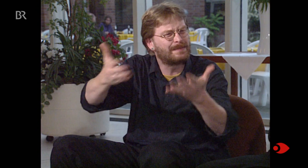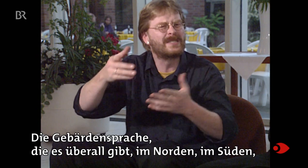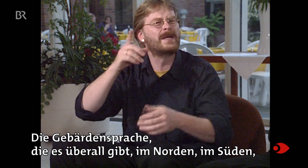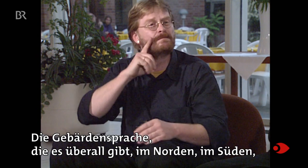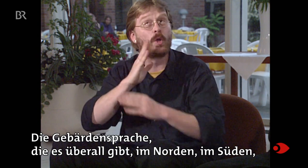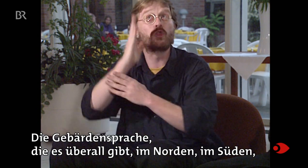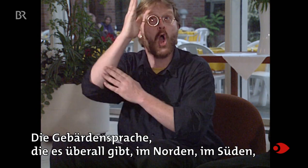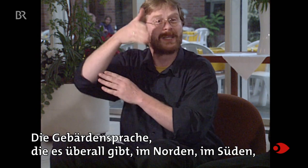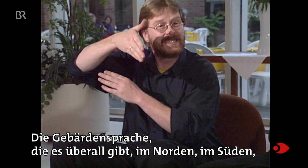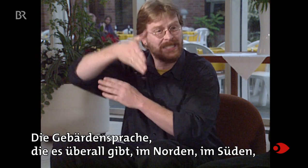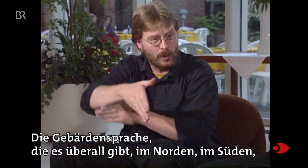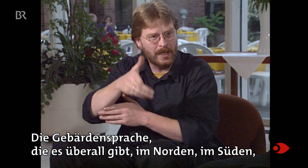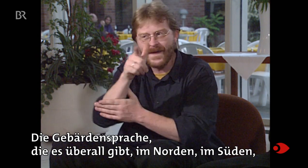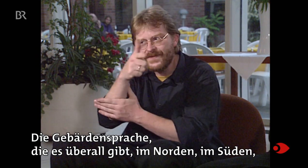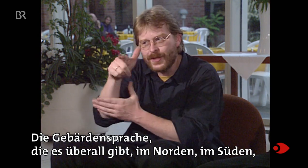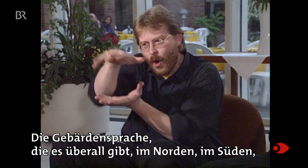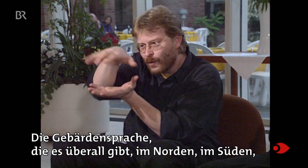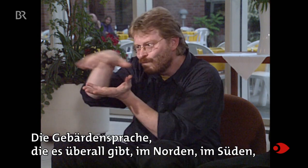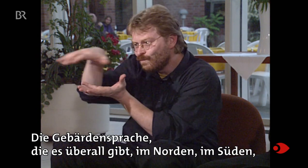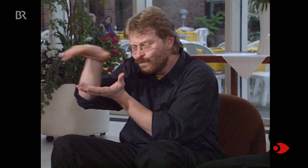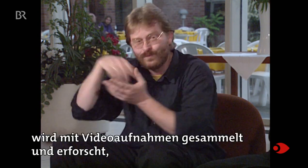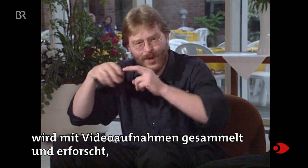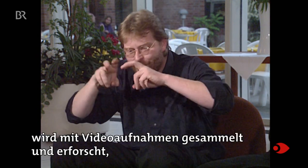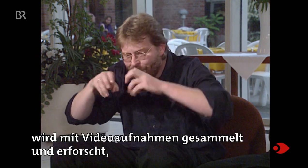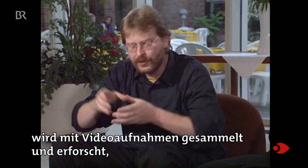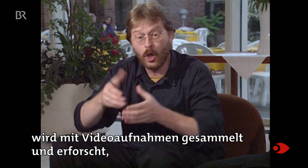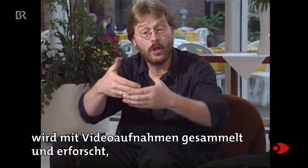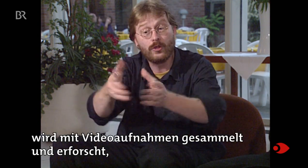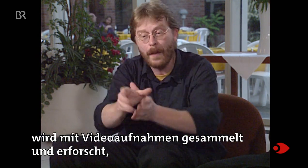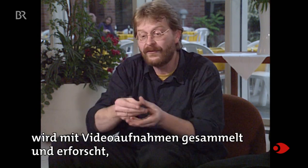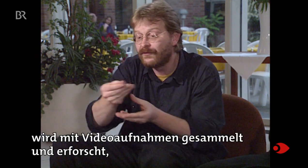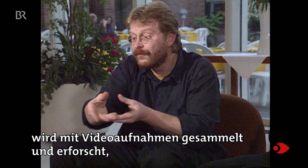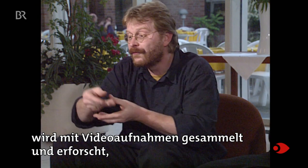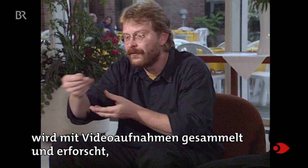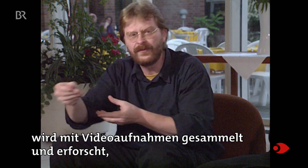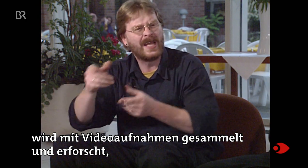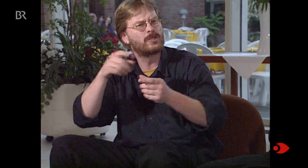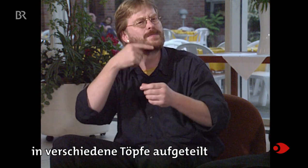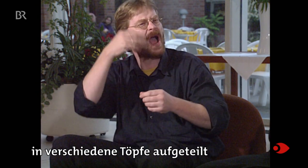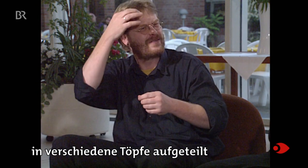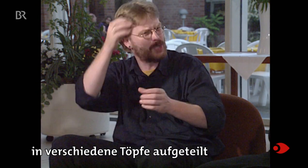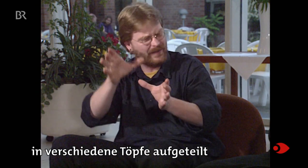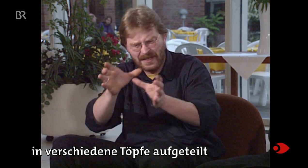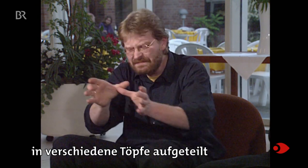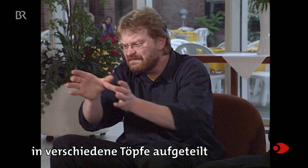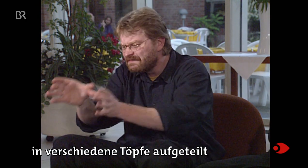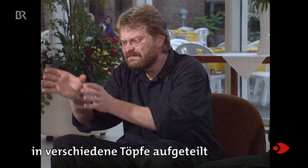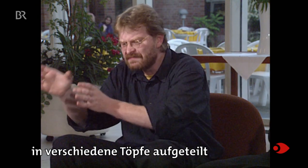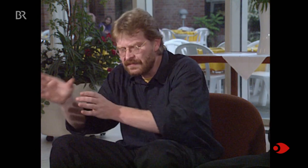Die Gebärdensprache, die es überall gibt, im Norden, im Süden, wird mit Videoaufnahmen gesammelt und erforscht, in verschiedene Töpfe aufgeteilt und